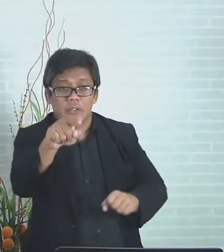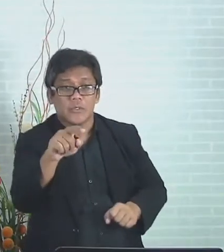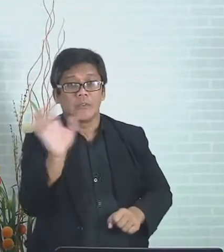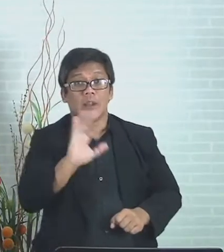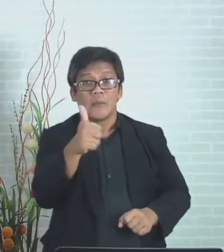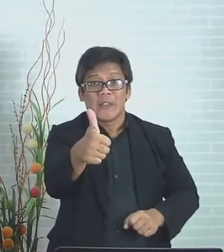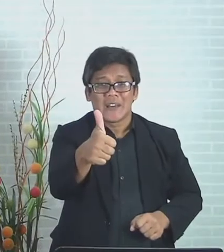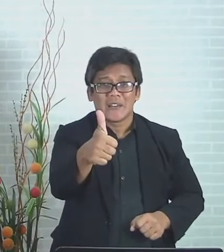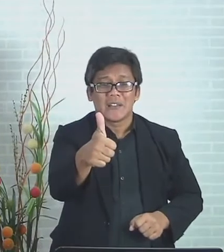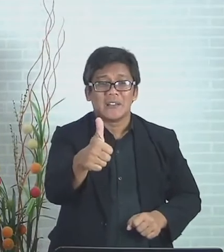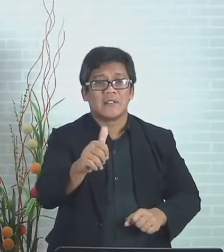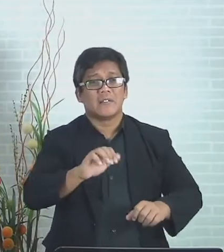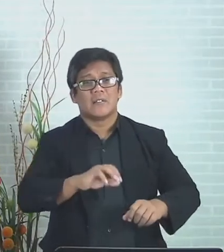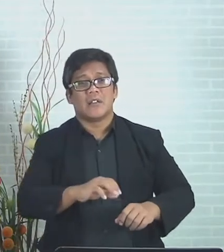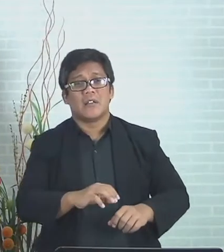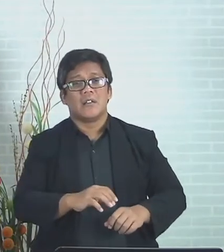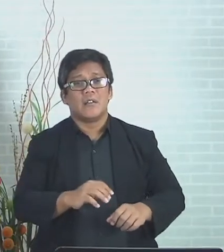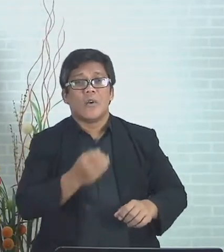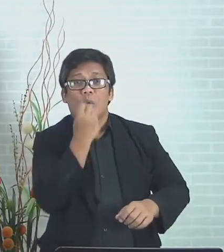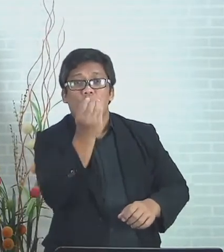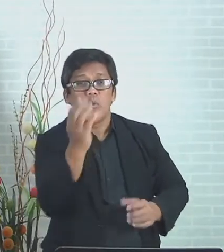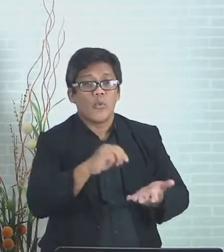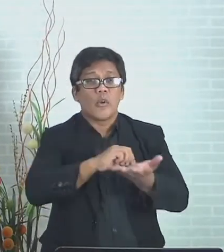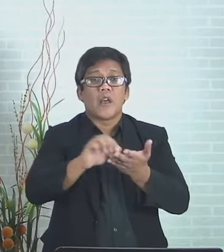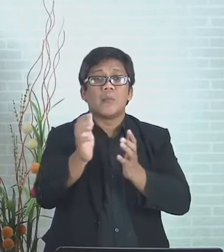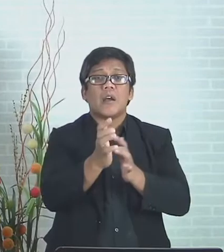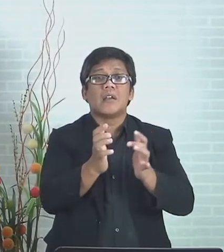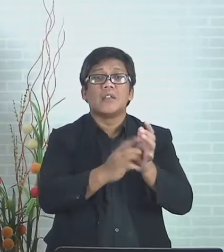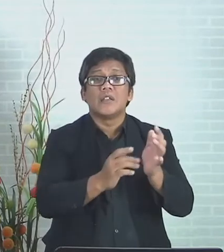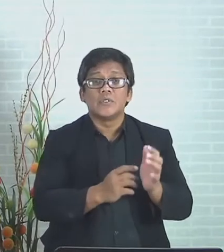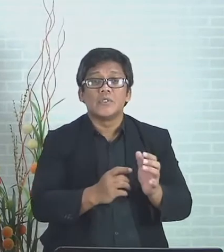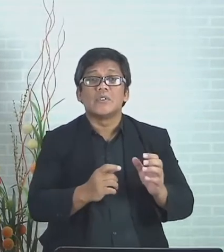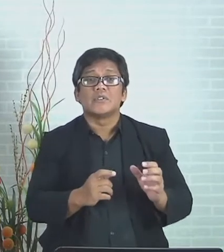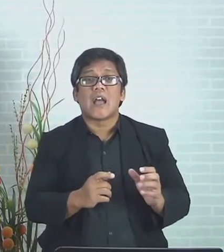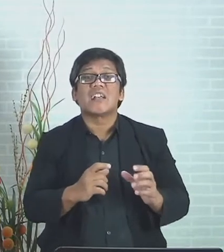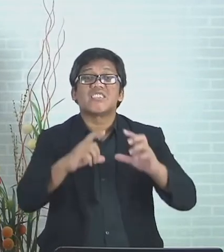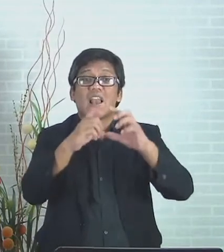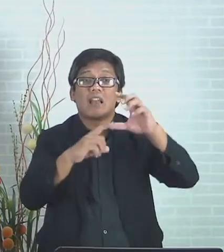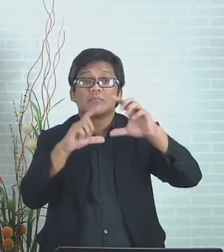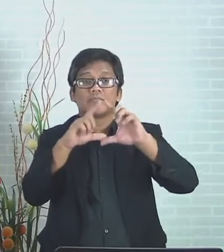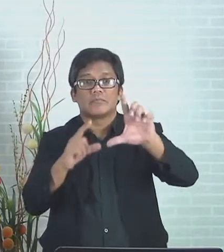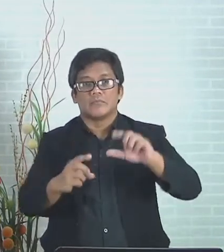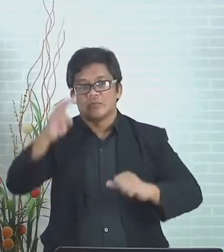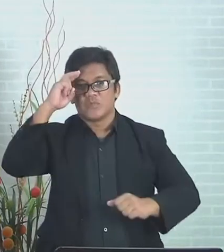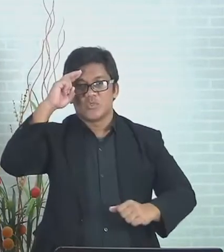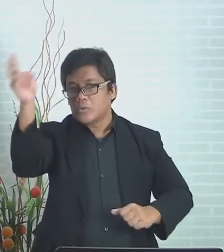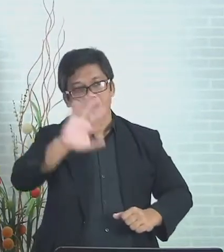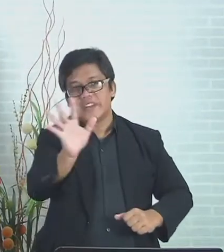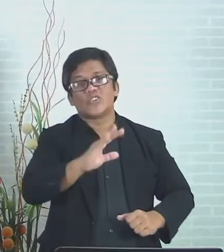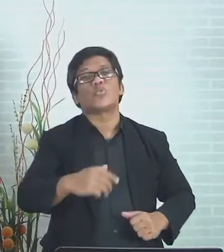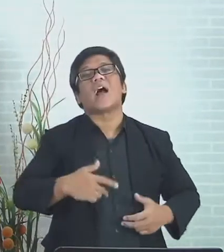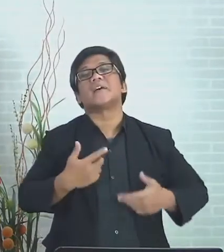yang tidak baik dan menyebutkan nama Tuhan di sembarangan maka itu dianggap salah dimata tuhan Kenapa